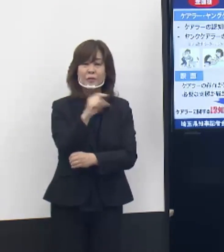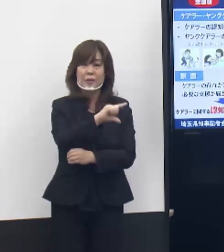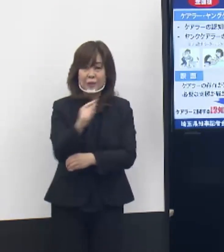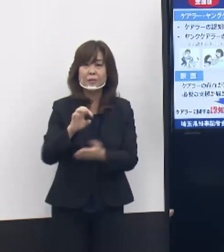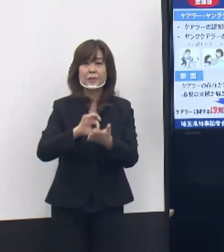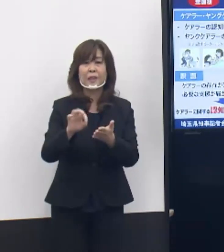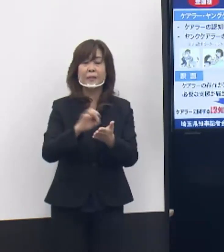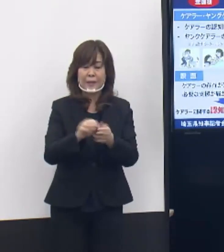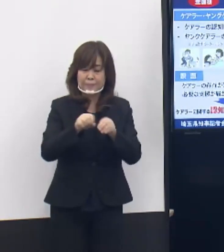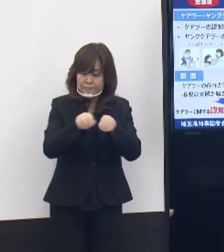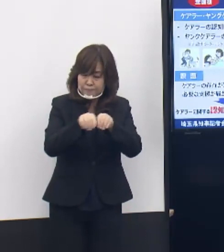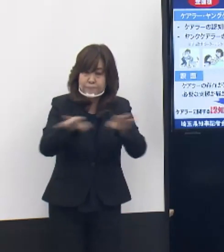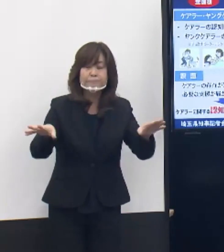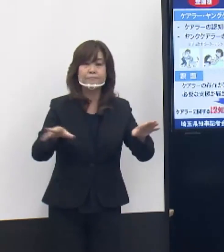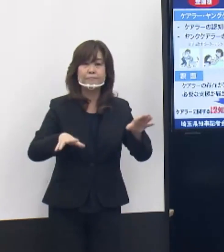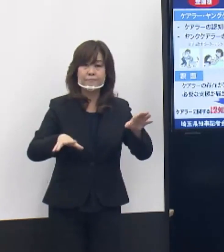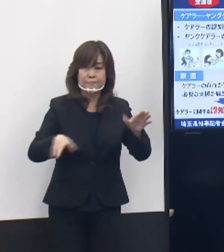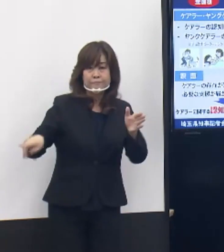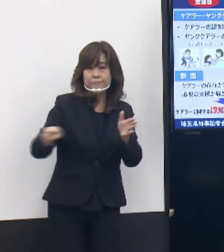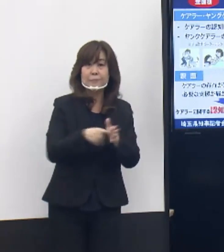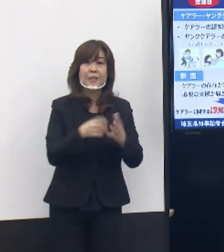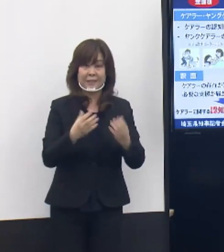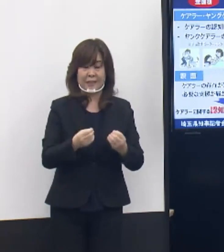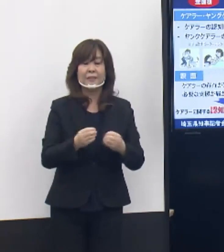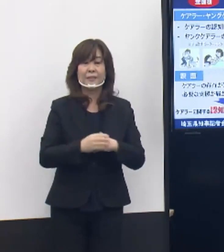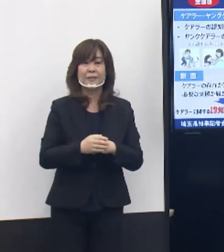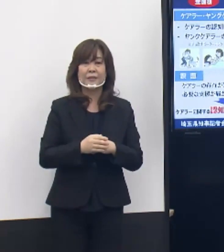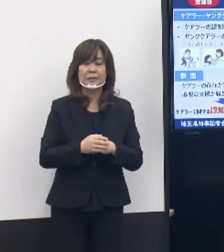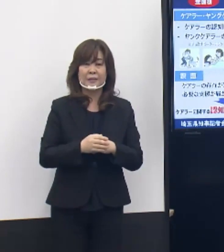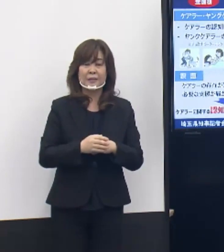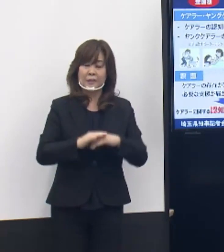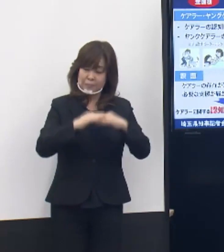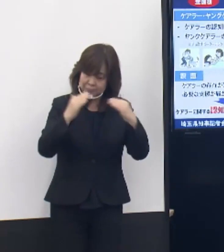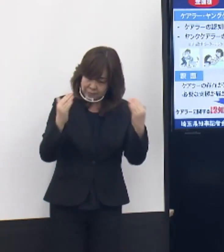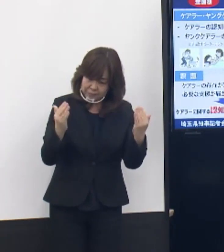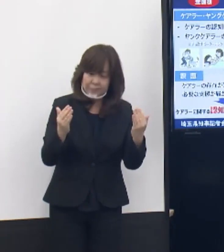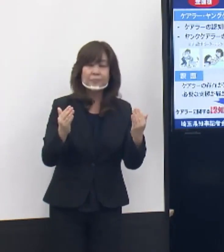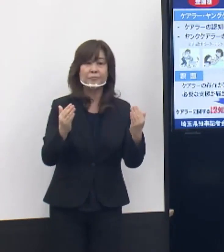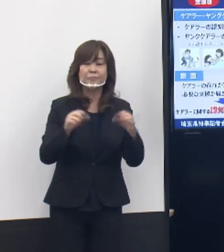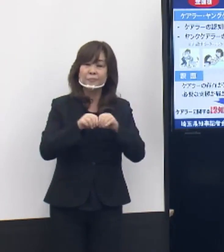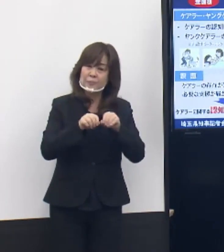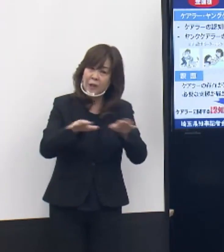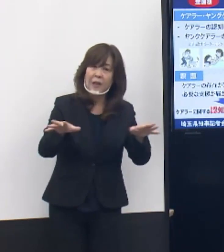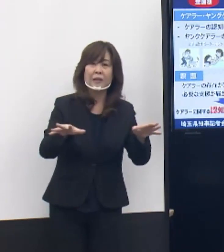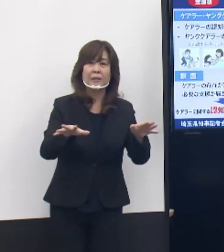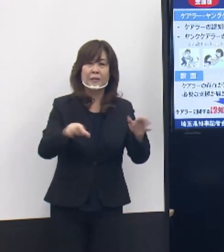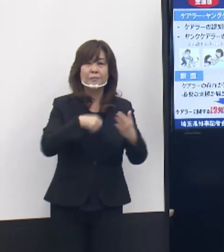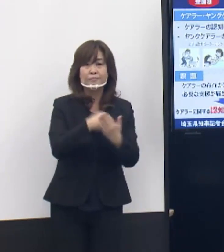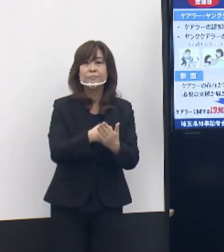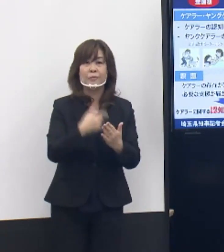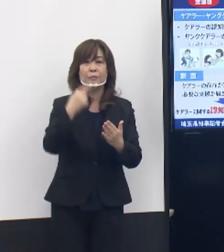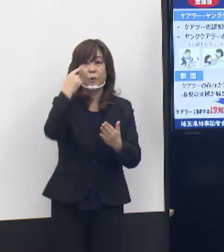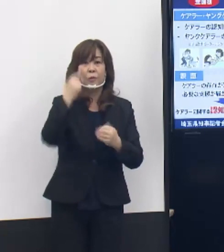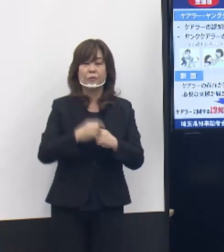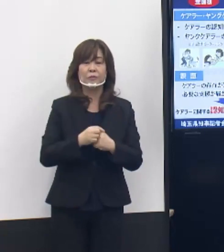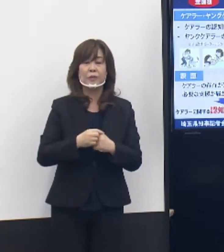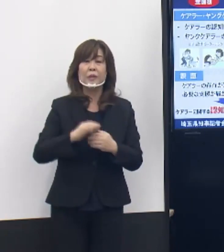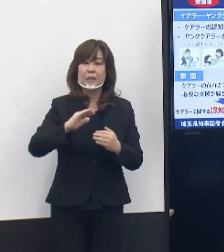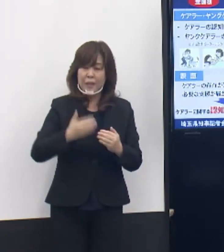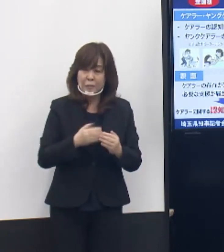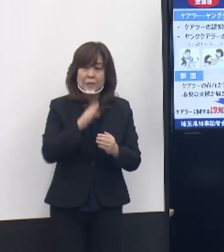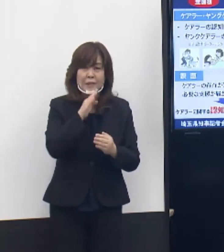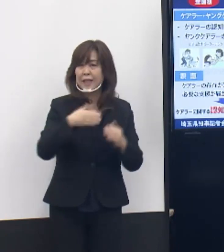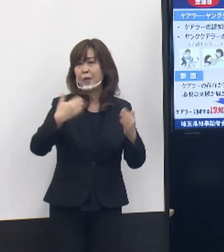りましたので、一定程度上がってきたとは思っているものの、認知度がまだまだ低いというの